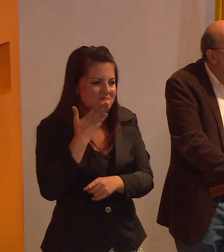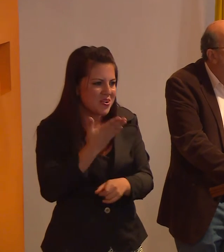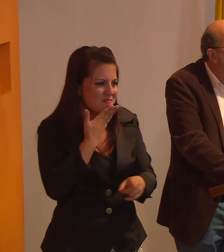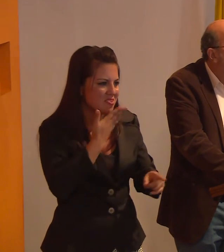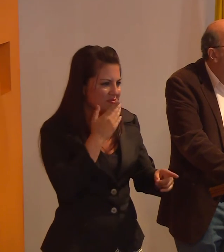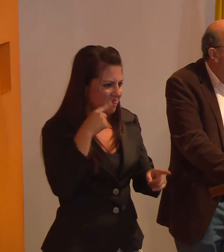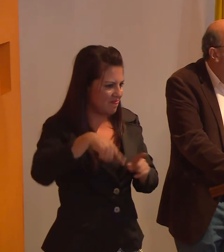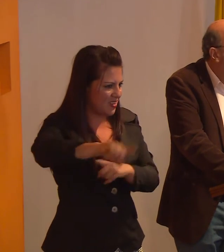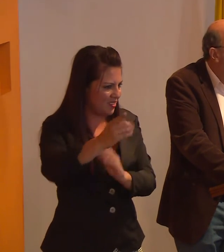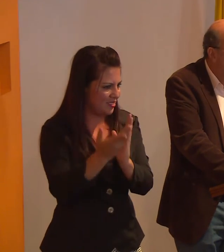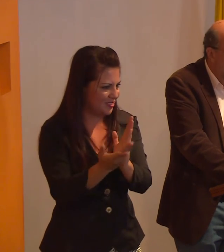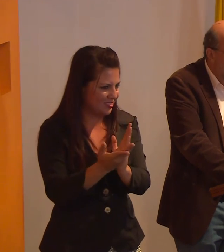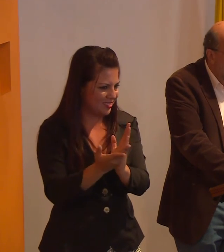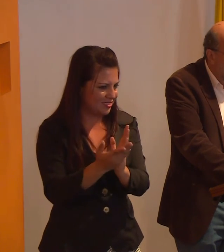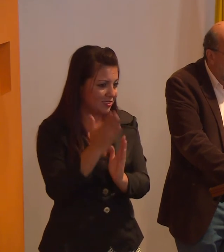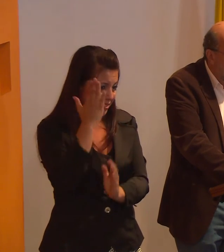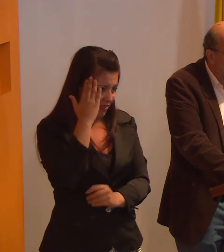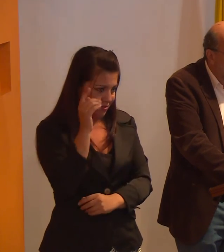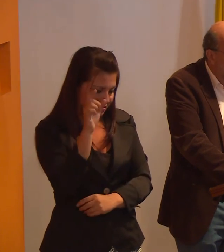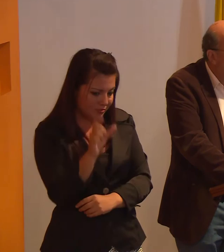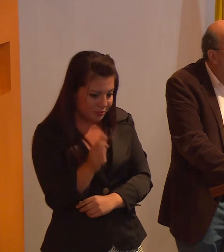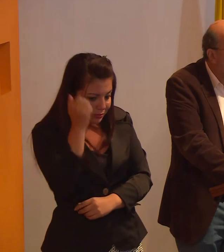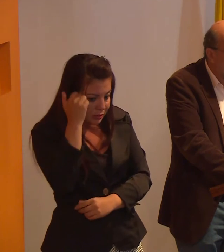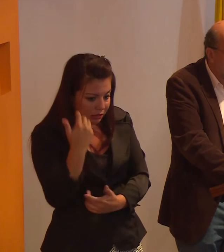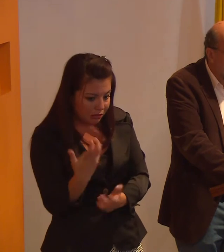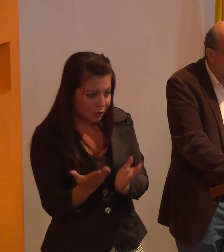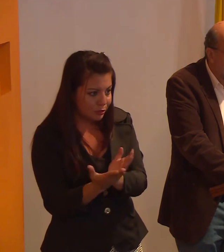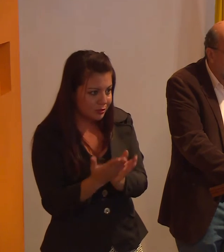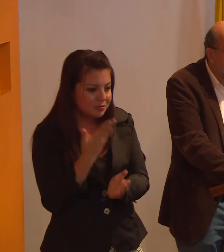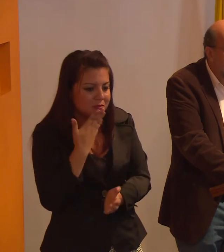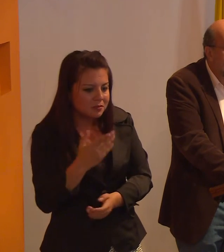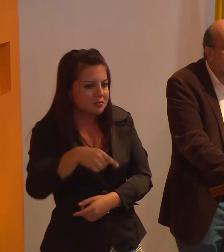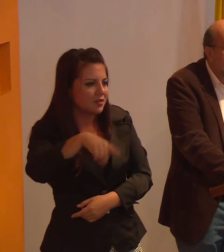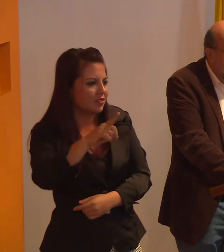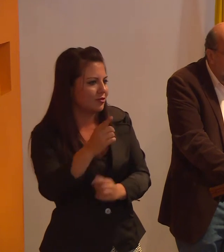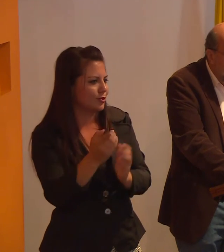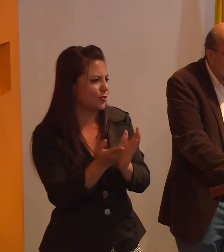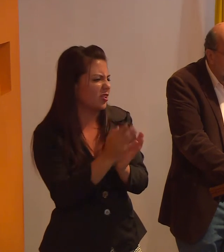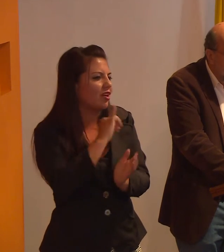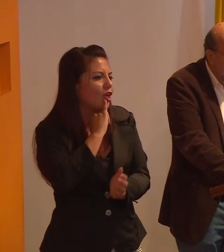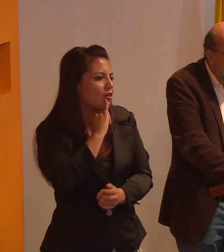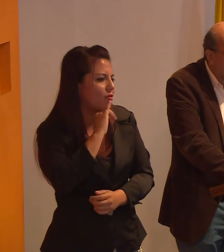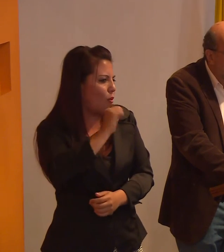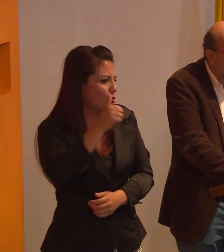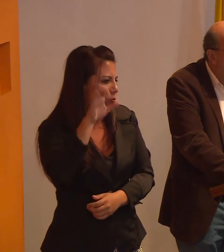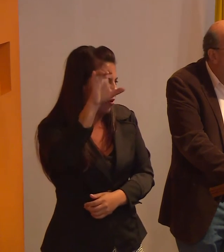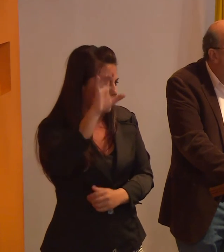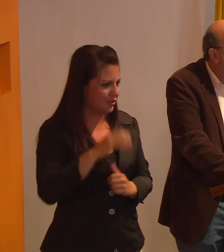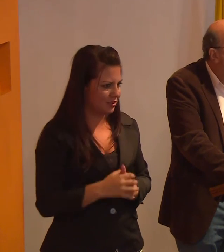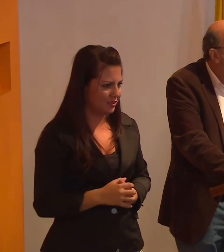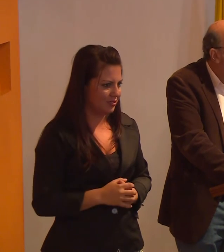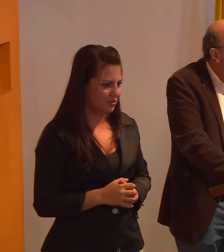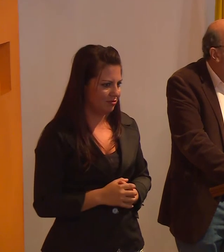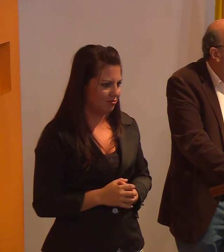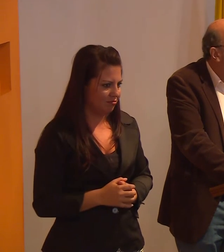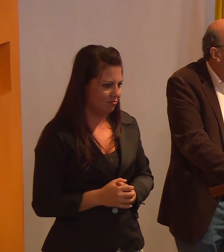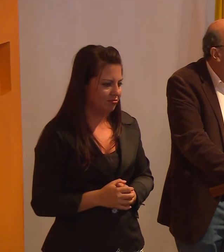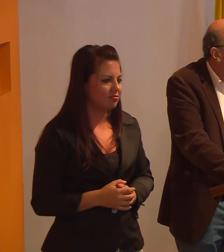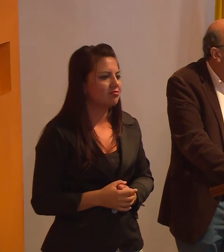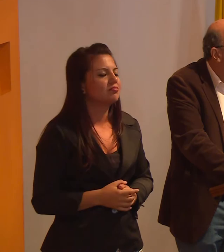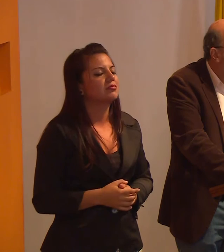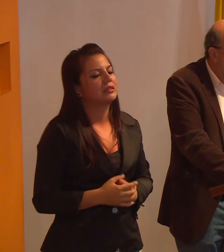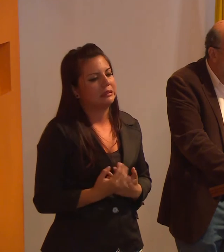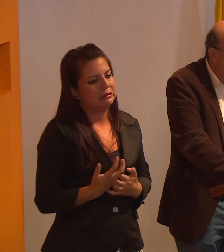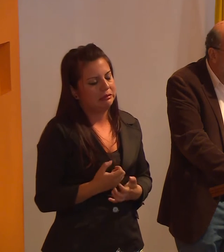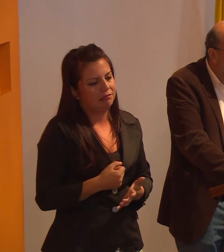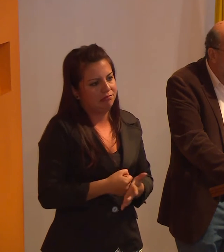tiempo a nuestros maestros para el estudio de lengua extranjera e iniciar los trámites para un